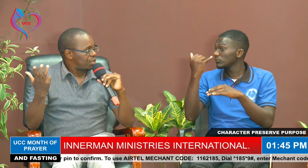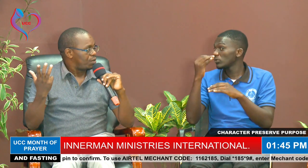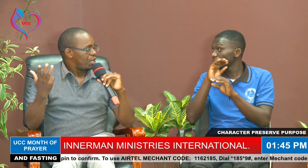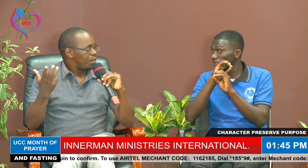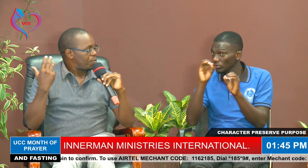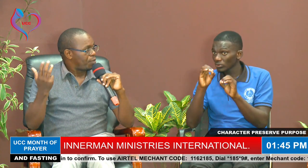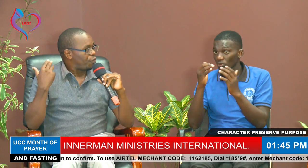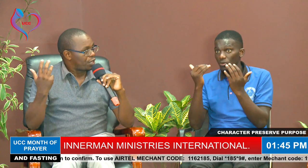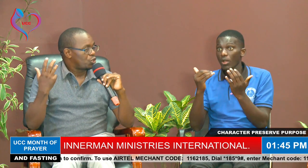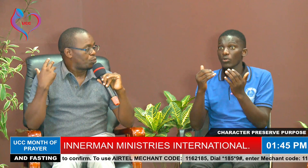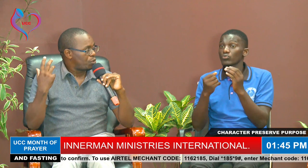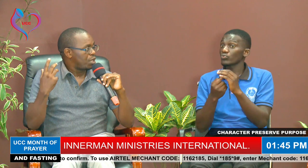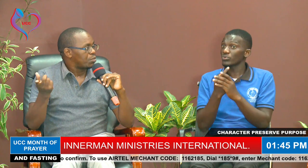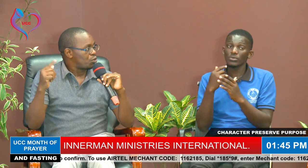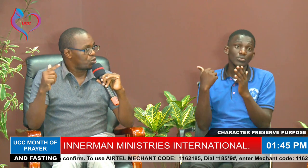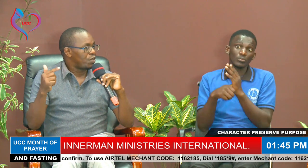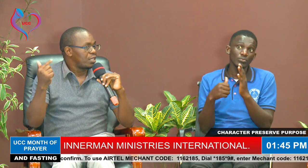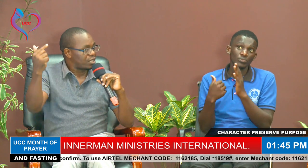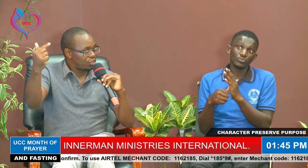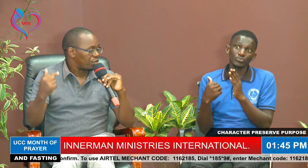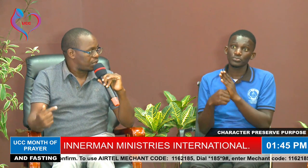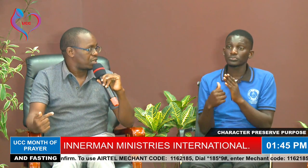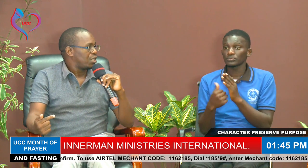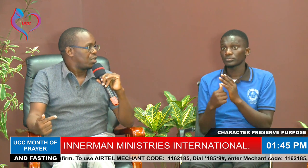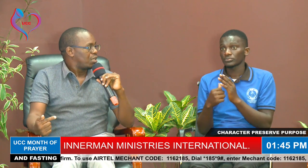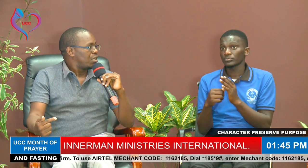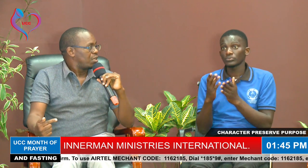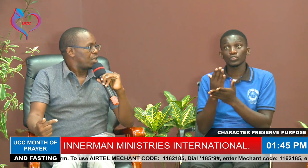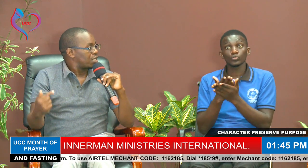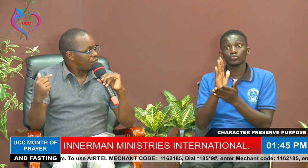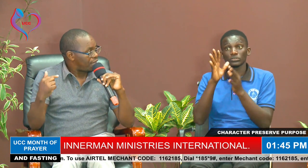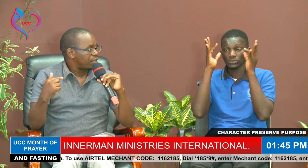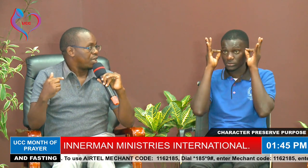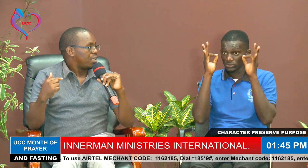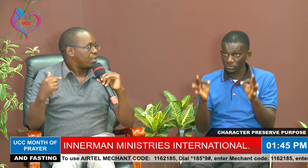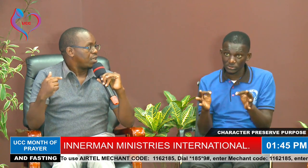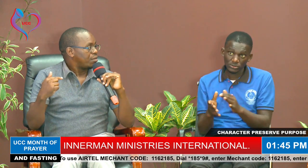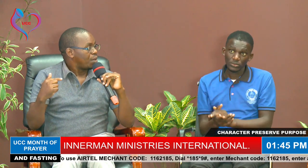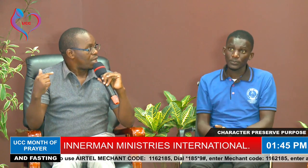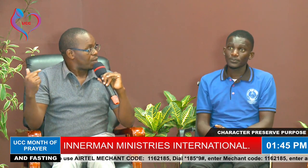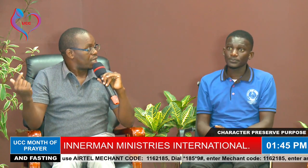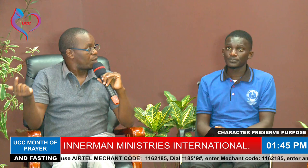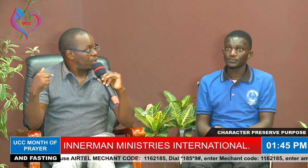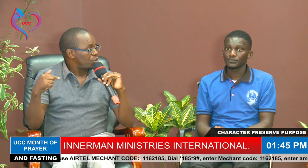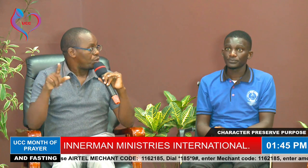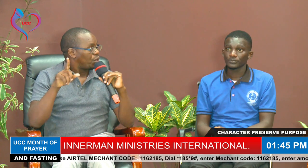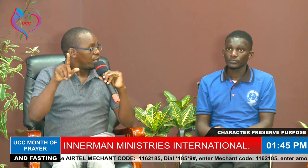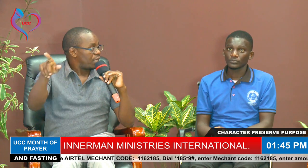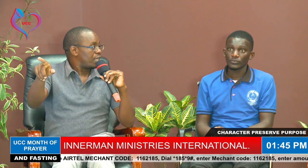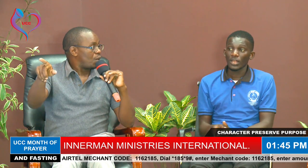obuzibu. Many people fall into problems because of our decisions as a father. Bamugambye agende Betho n'agenda